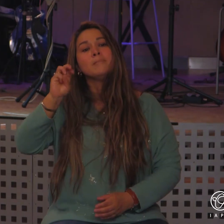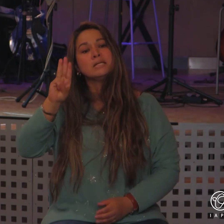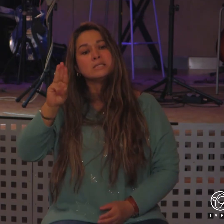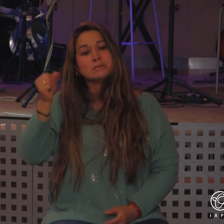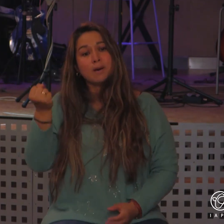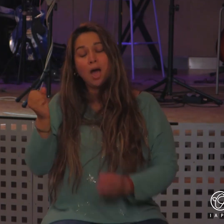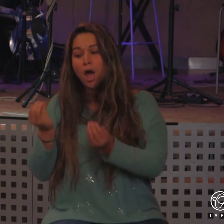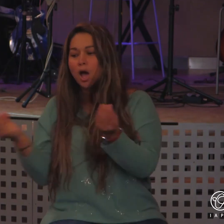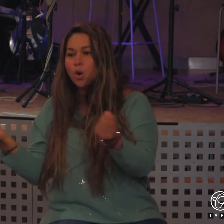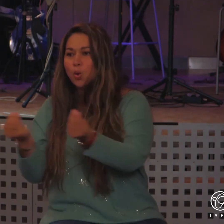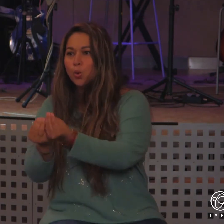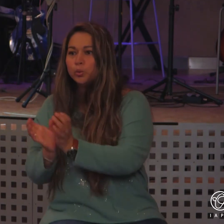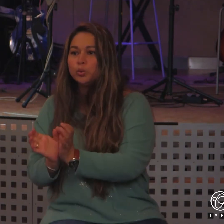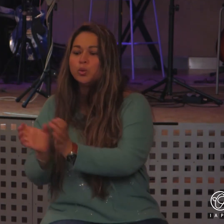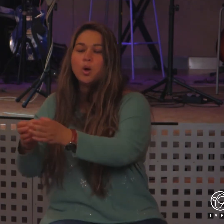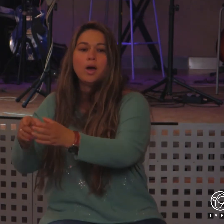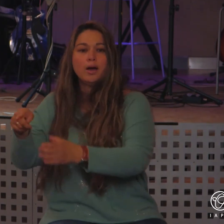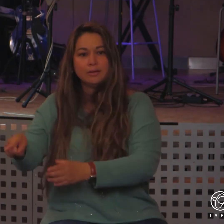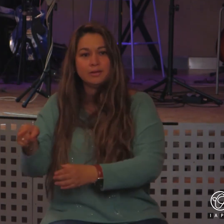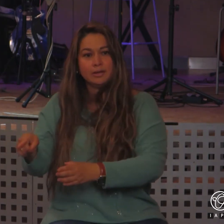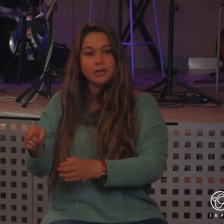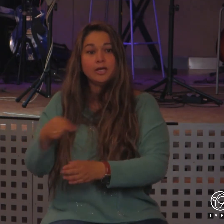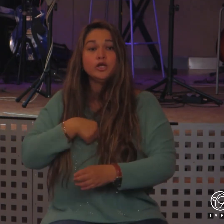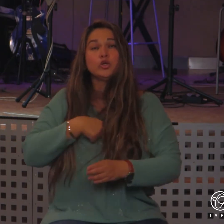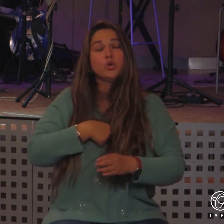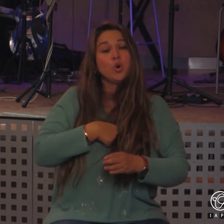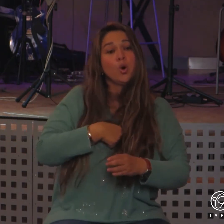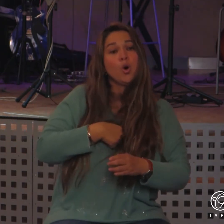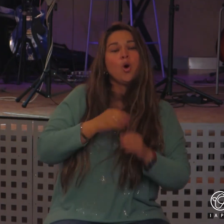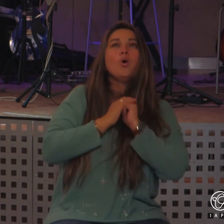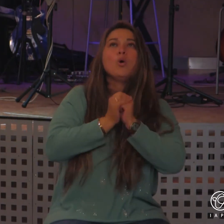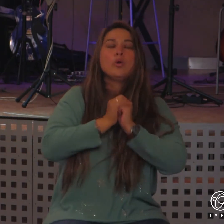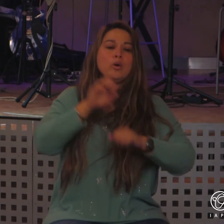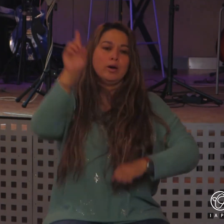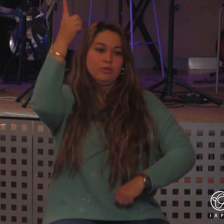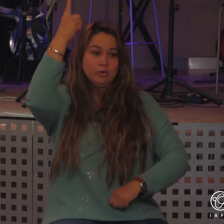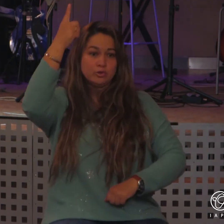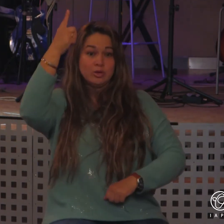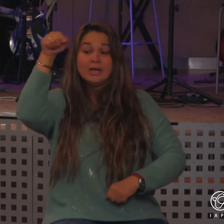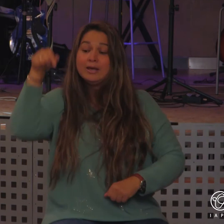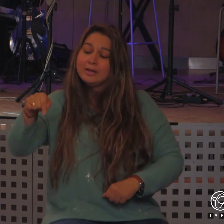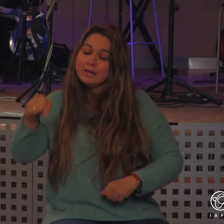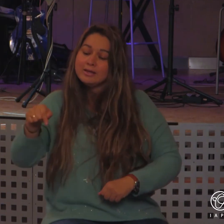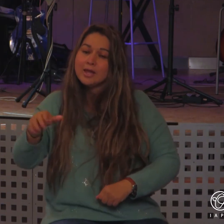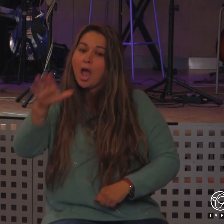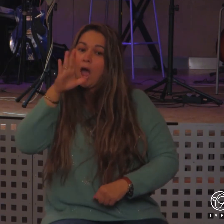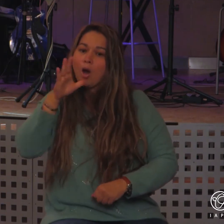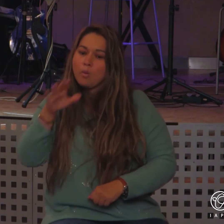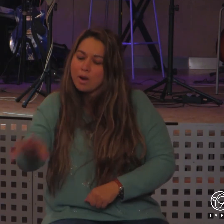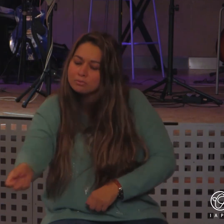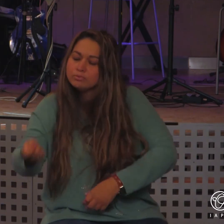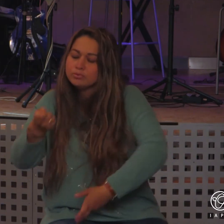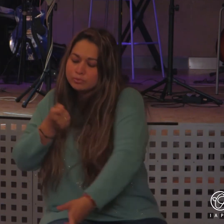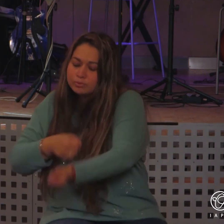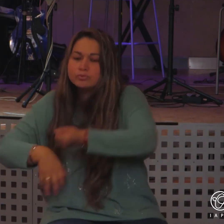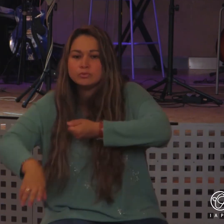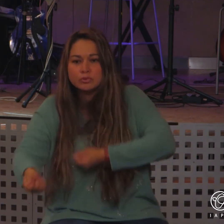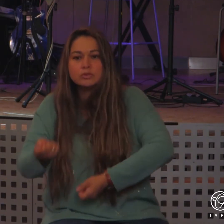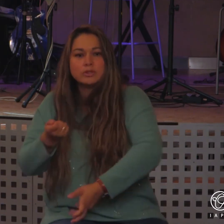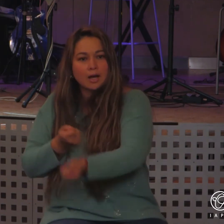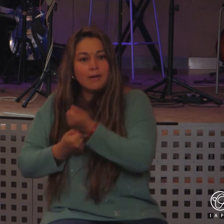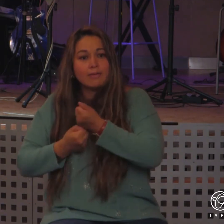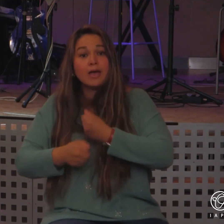en Mizpa y sacaron agua. ¿Sabes de quién, no? Bien. Y